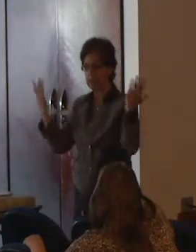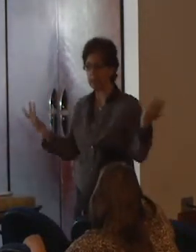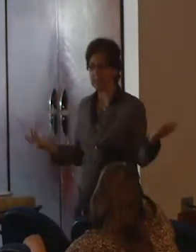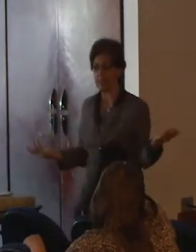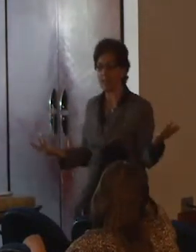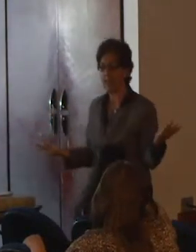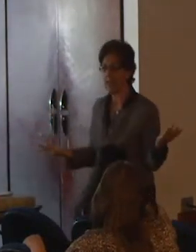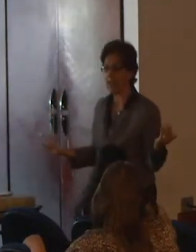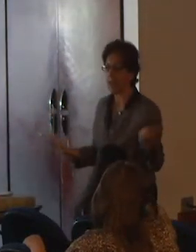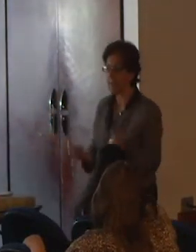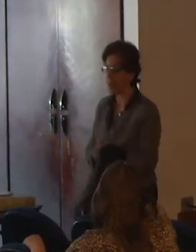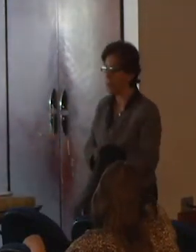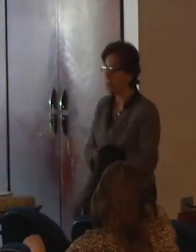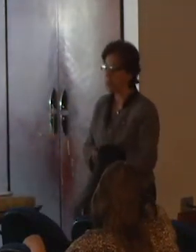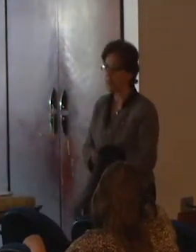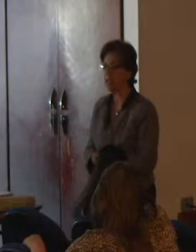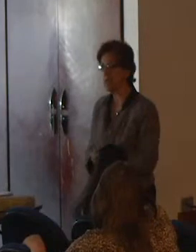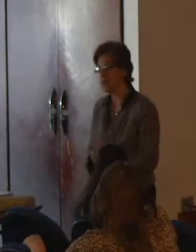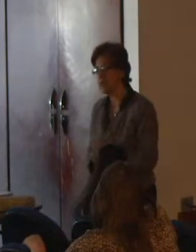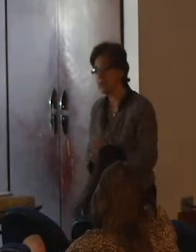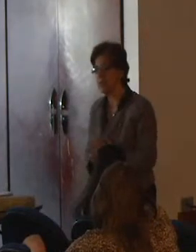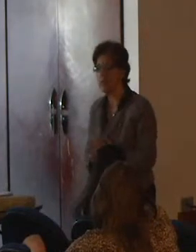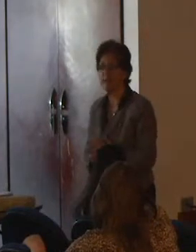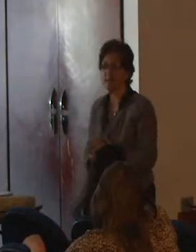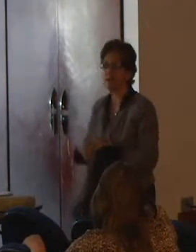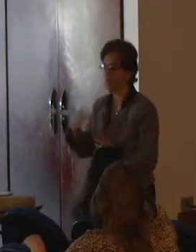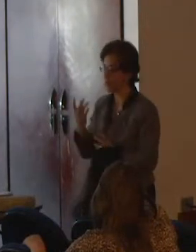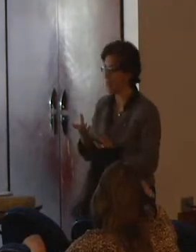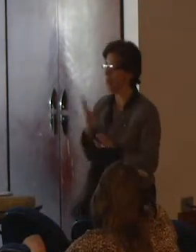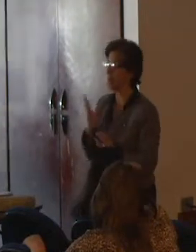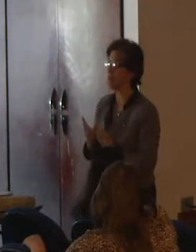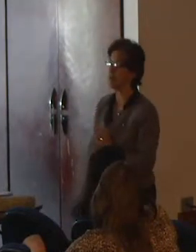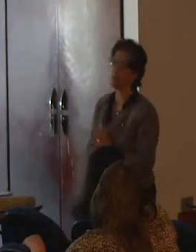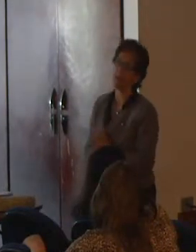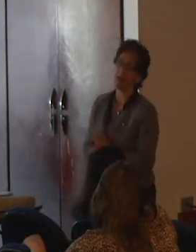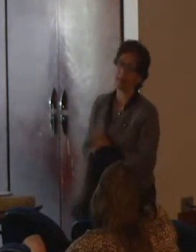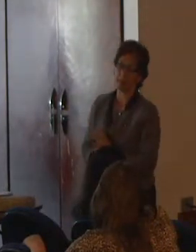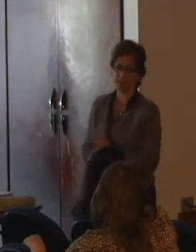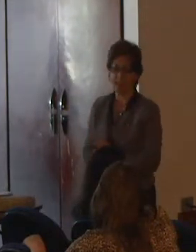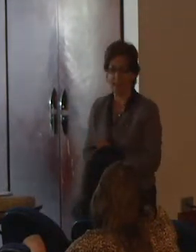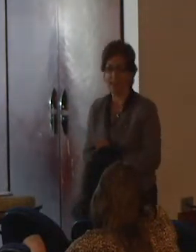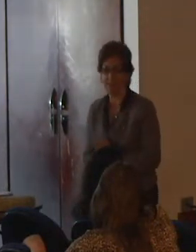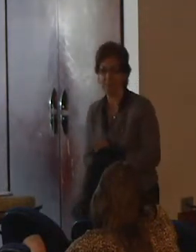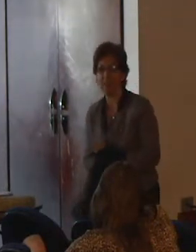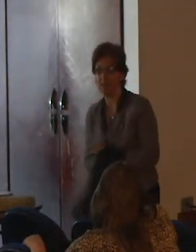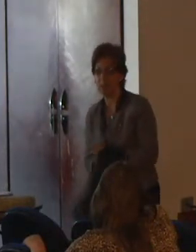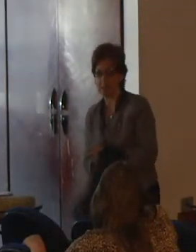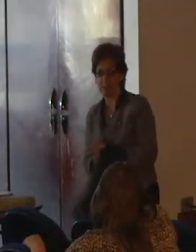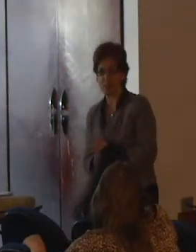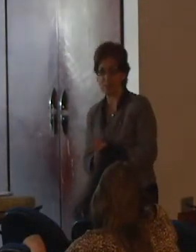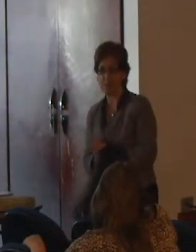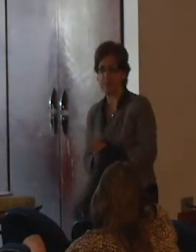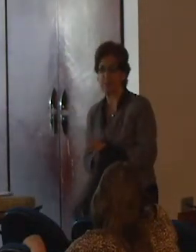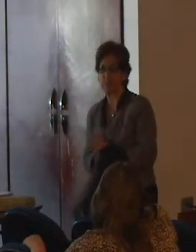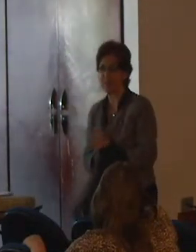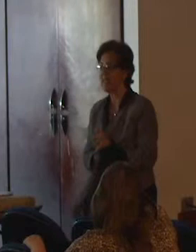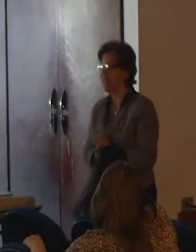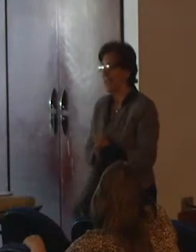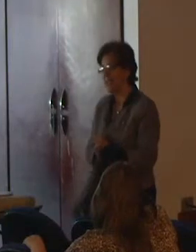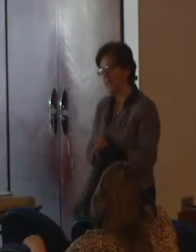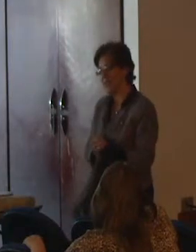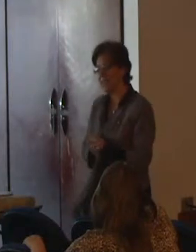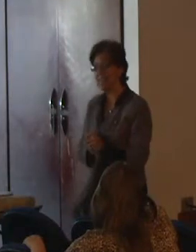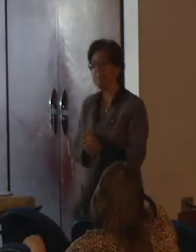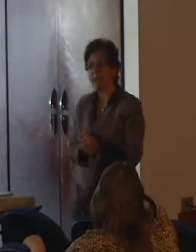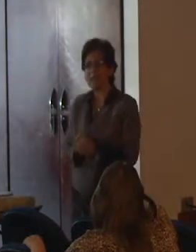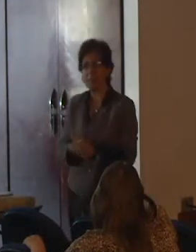discapacidad cuando es un espectro bastante amplio que incluso se usa, como ustedes lo han vivido, para el aprendizaje de las mismas lenguas de